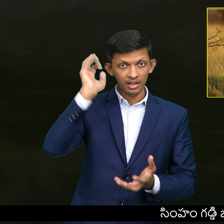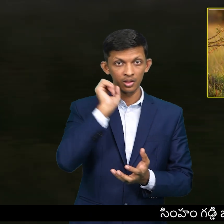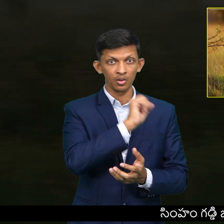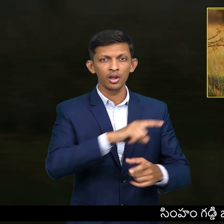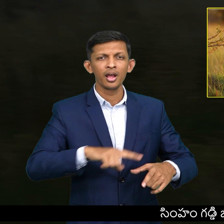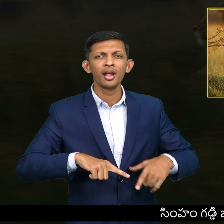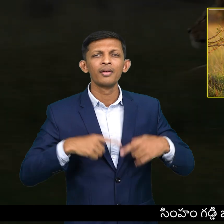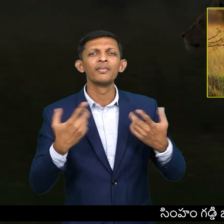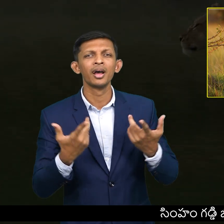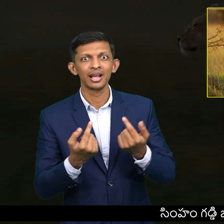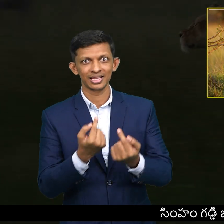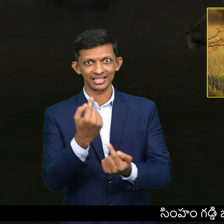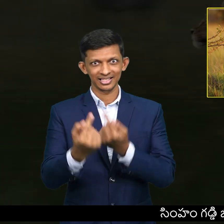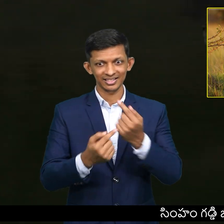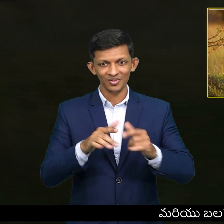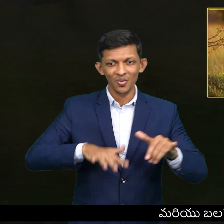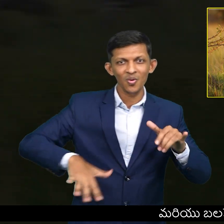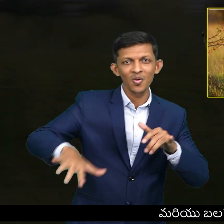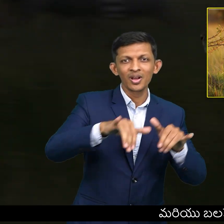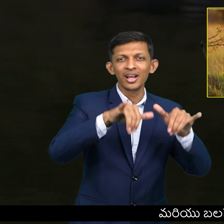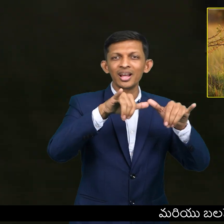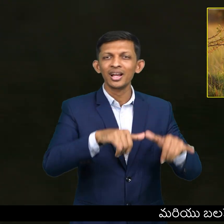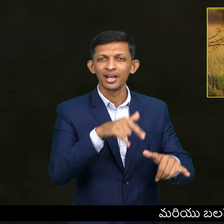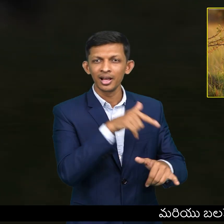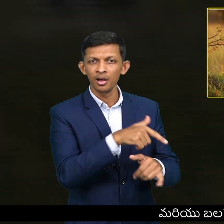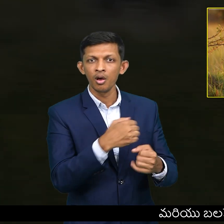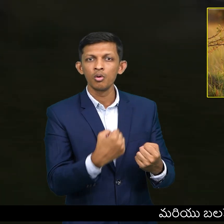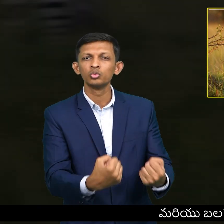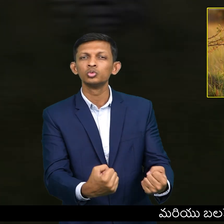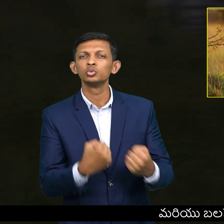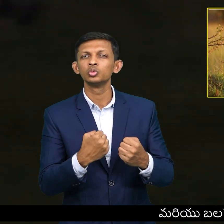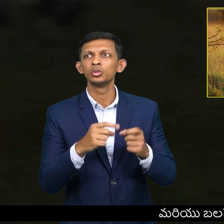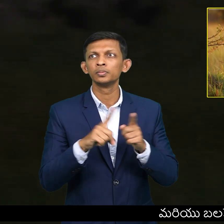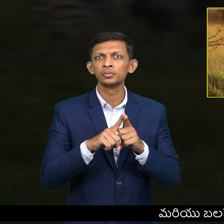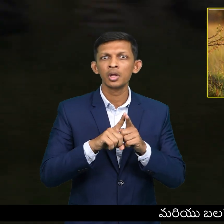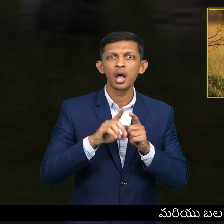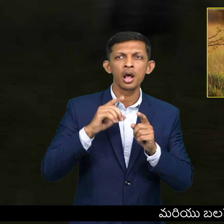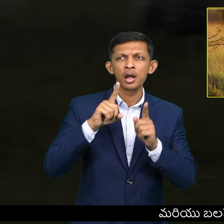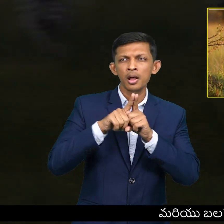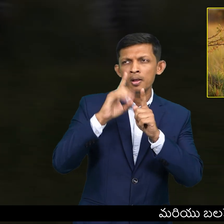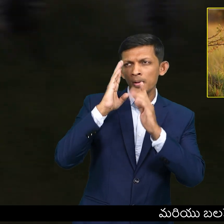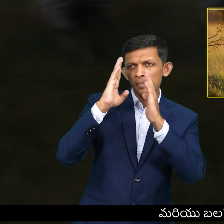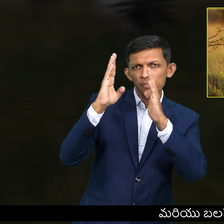సింహం గడ్డి భూముల్లో నివసిస్తుంది మరియు బలమైన వేటాడే జంతువు.